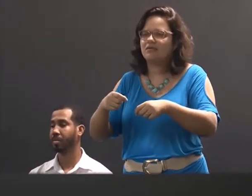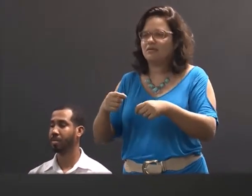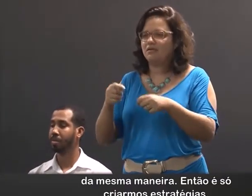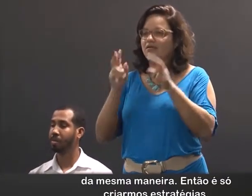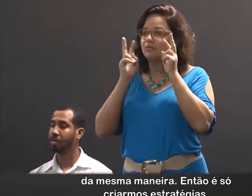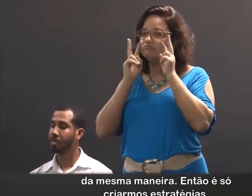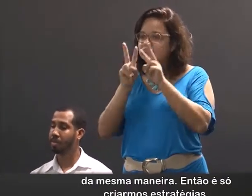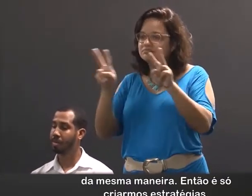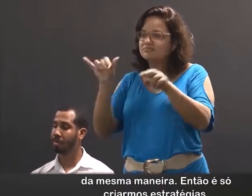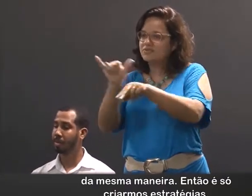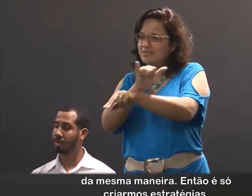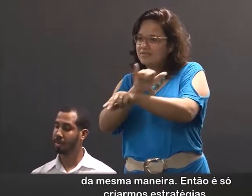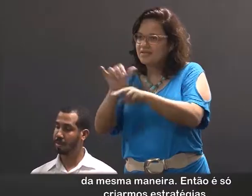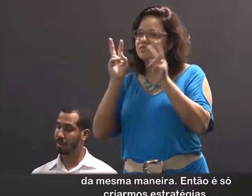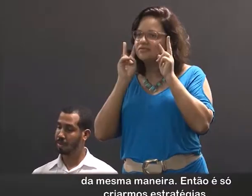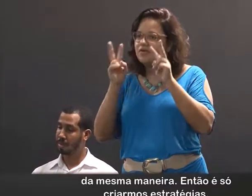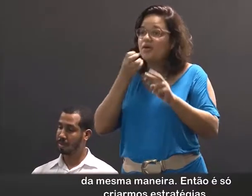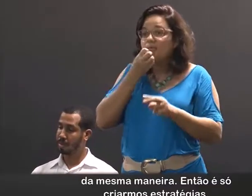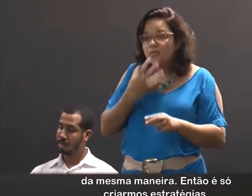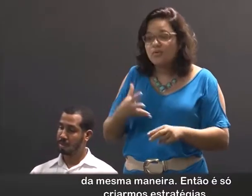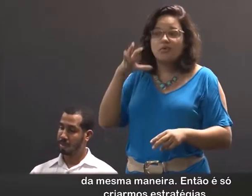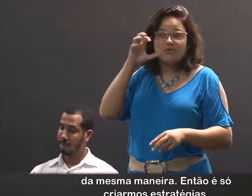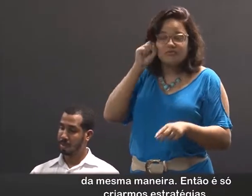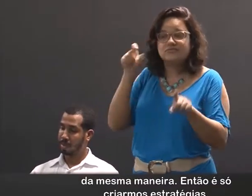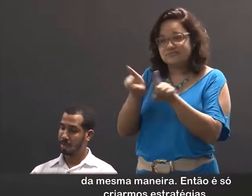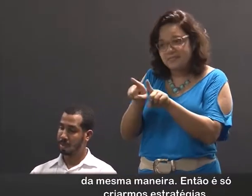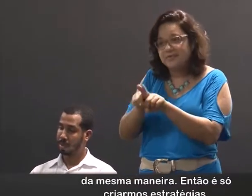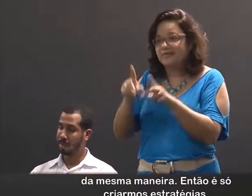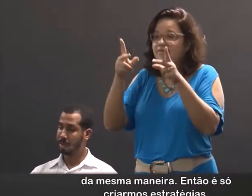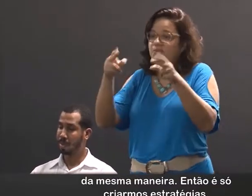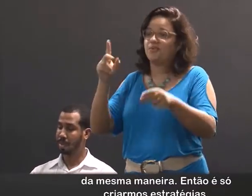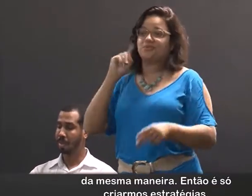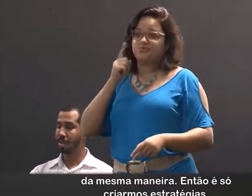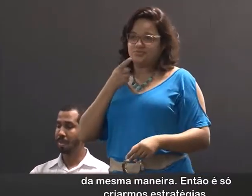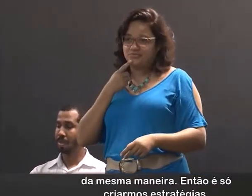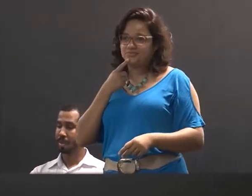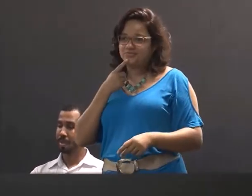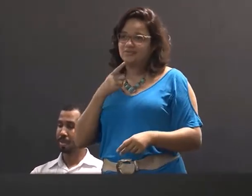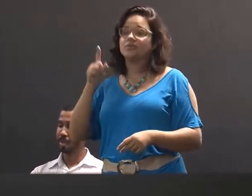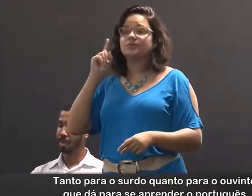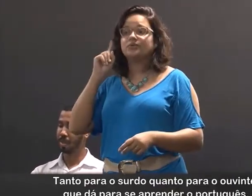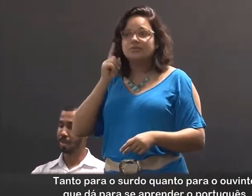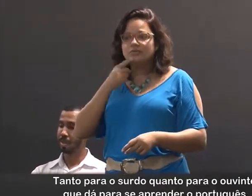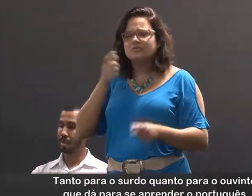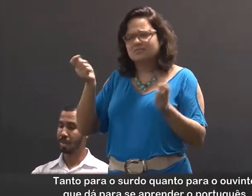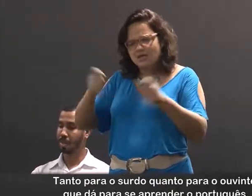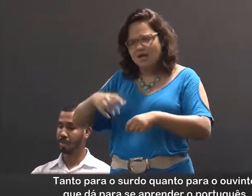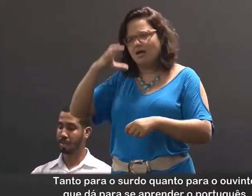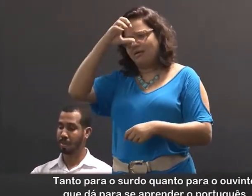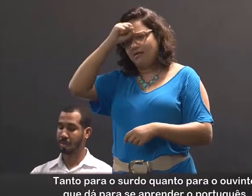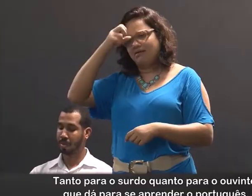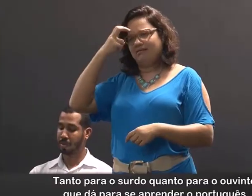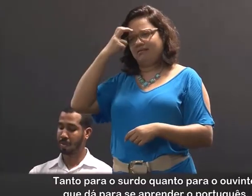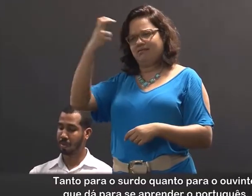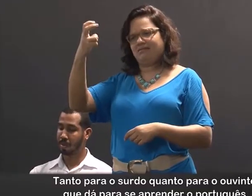da mesma maneira. Então é só criarmos estratégias, tanto para os surdos quanto para o ouvinte,